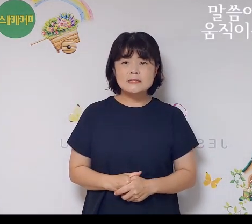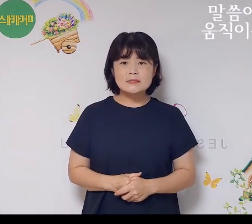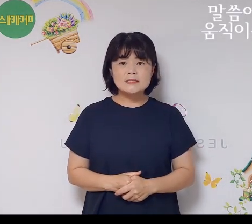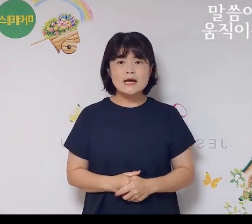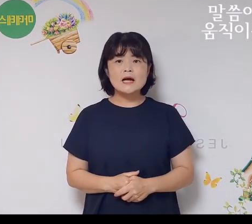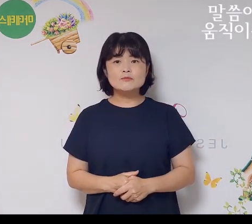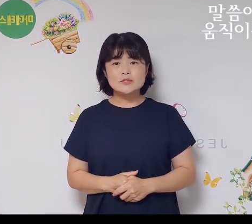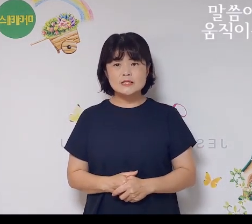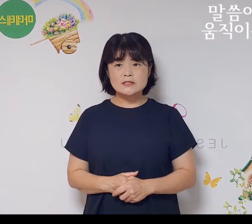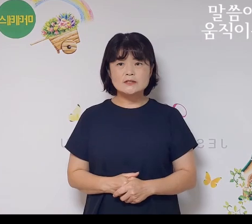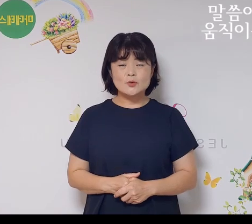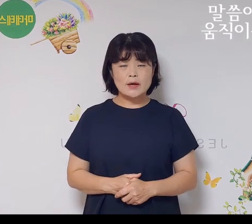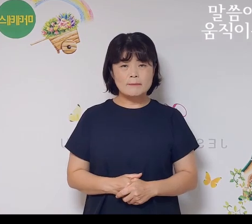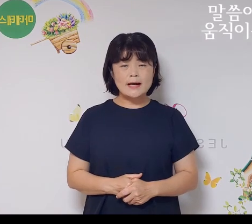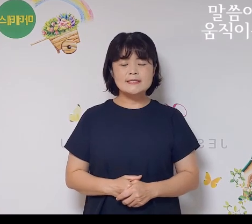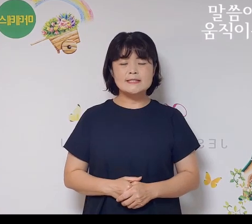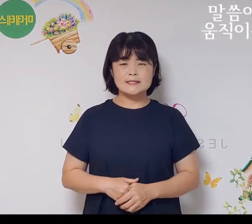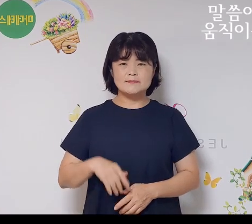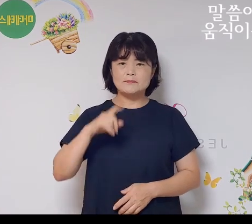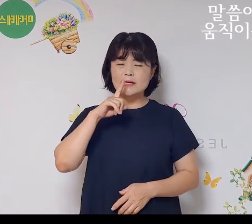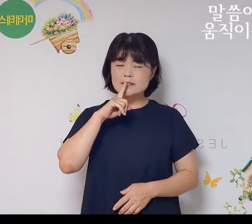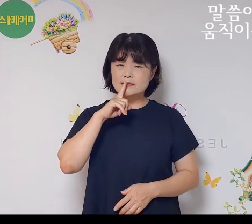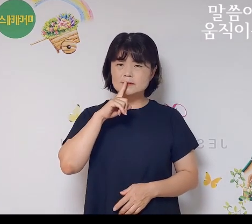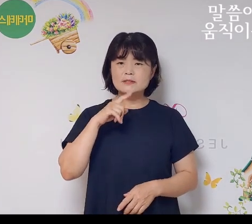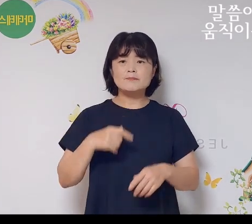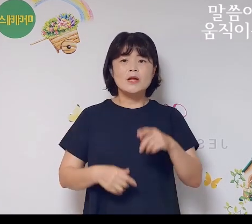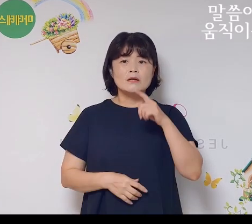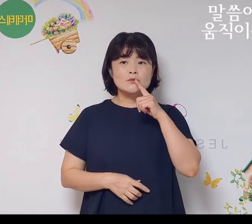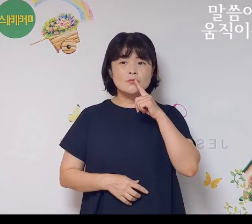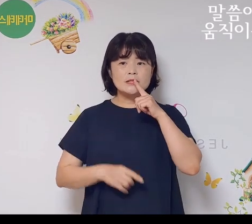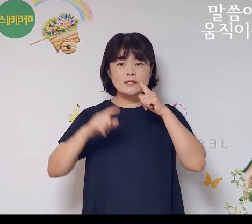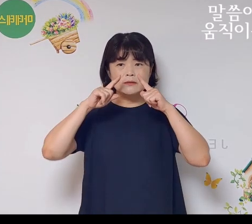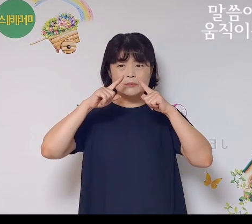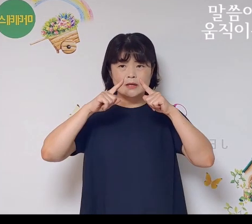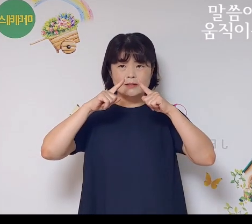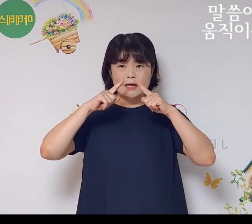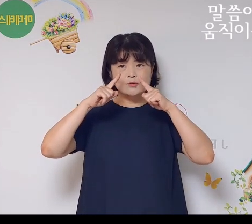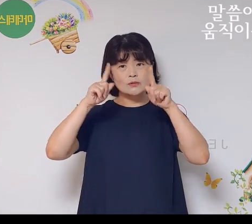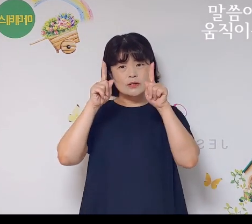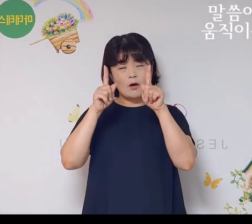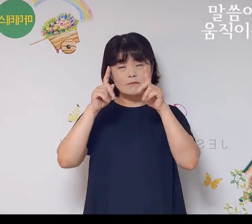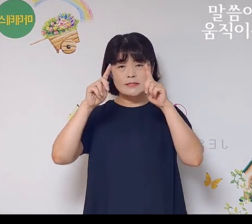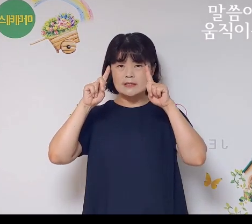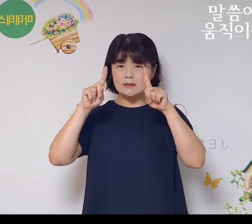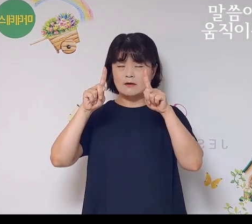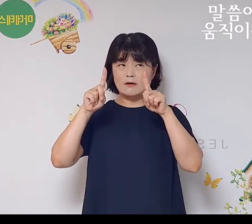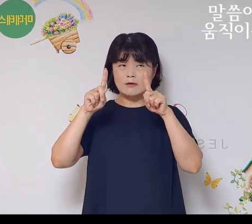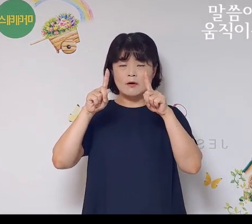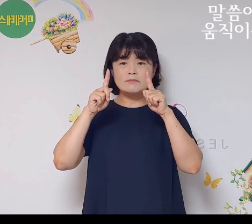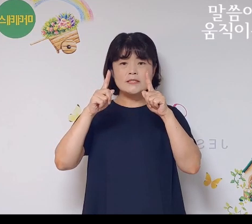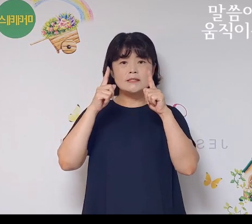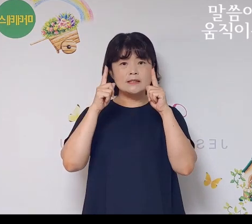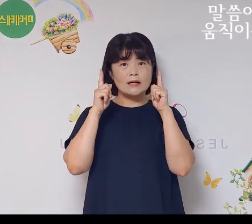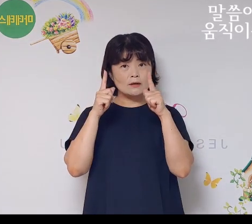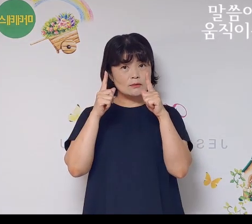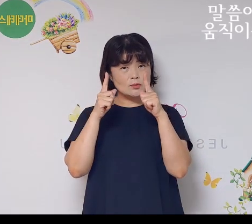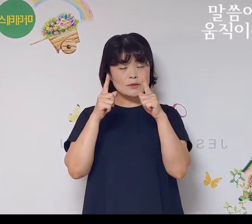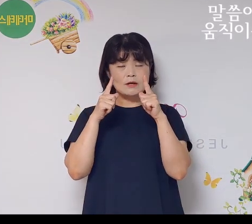말씀이 살아 움직이는 교회. 말씀은 손을 이렇게 양손을 검지들 양쪽에